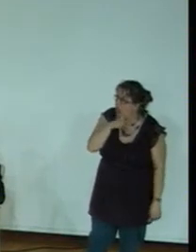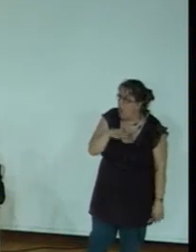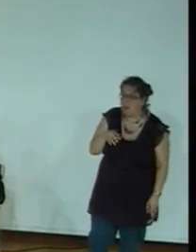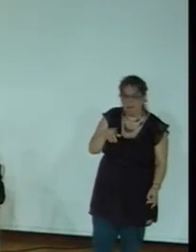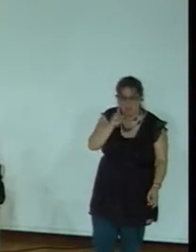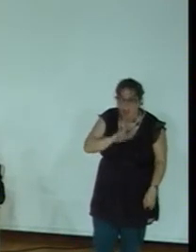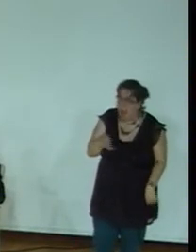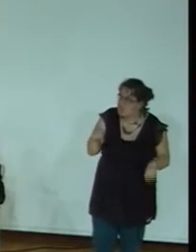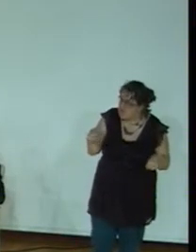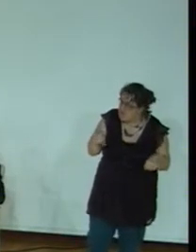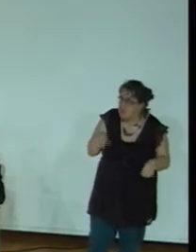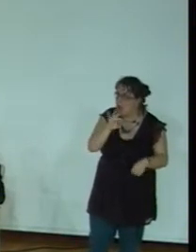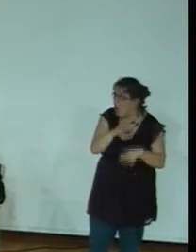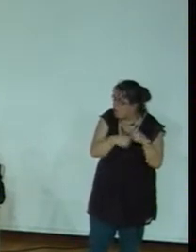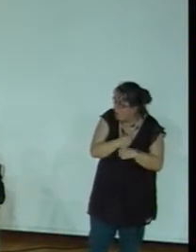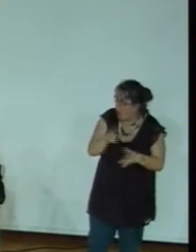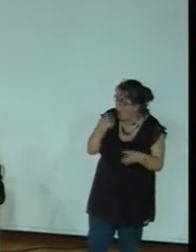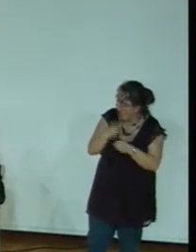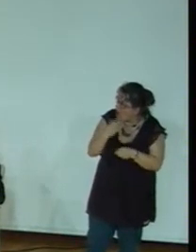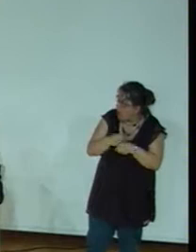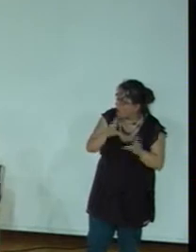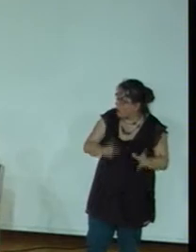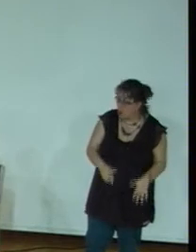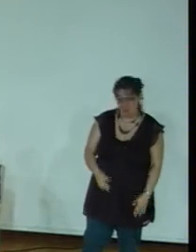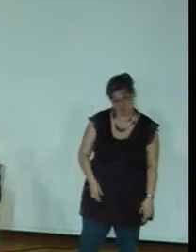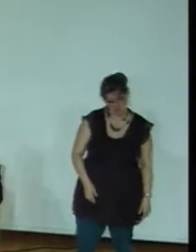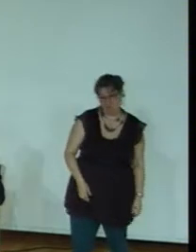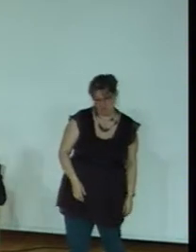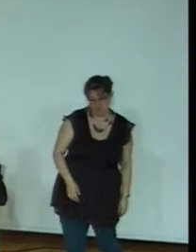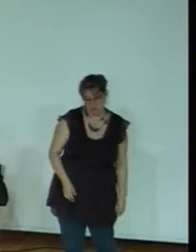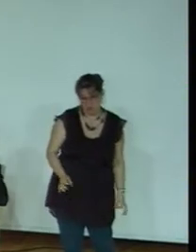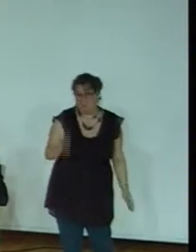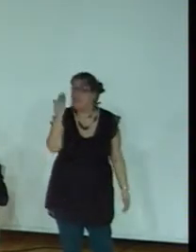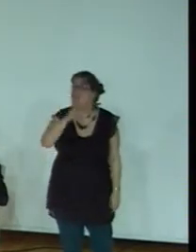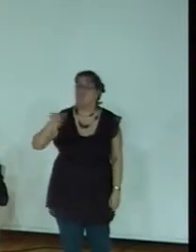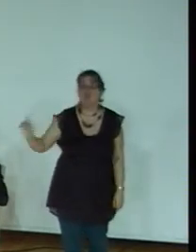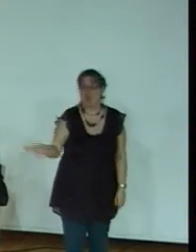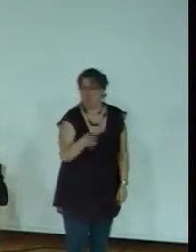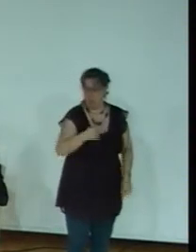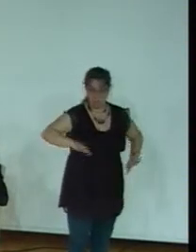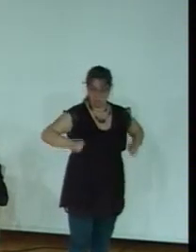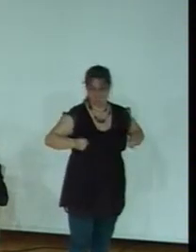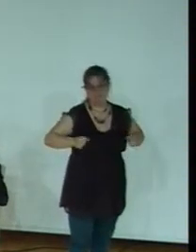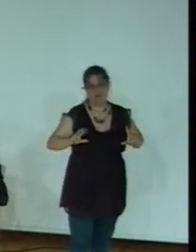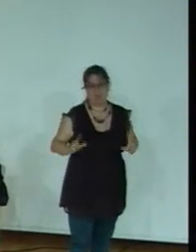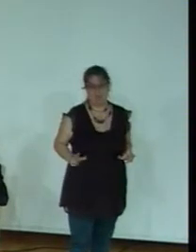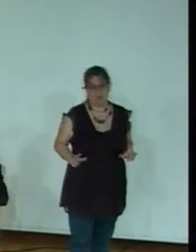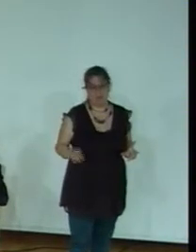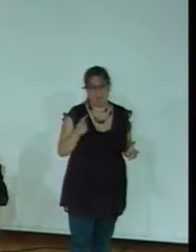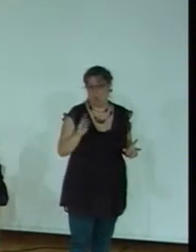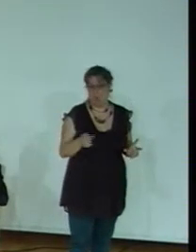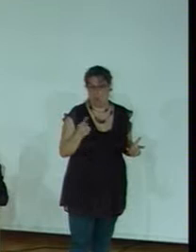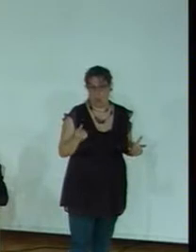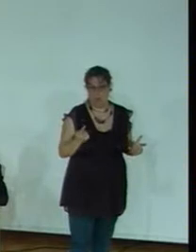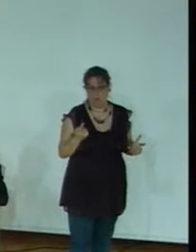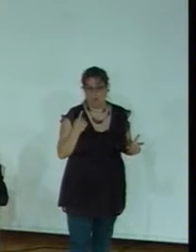d'abord, si, parce qu'à partir du moment où tout le monde utilise l'informatique pour tout,